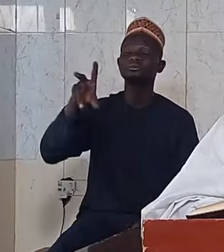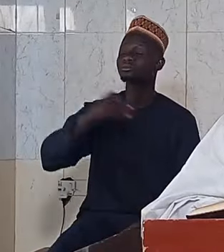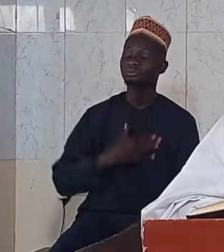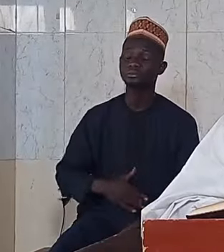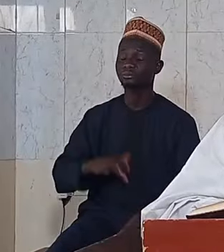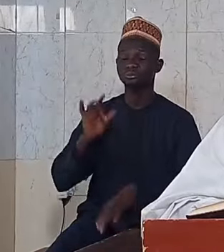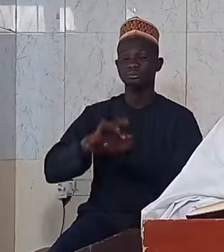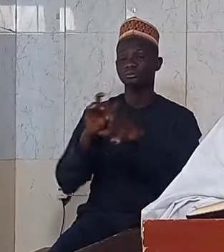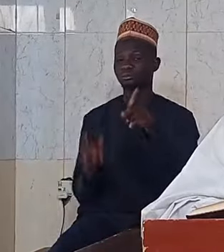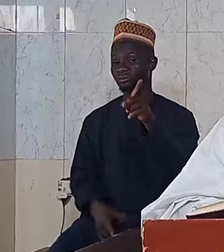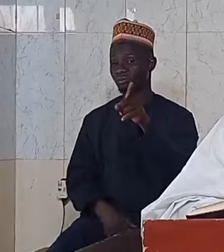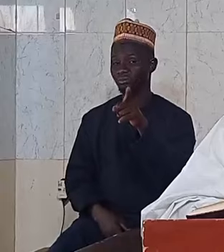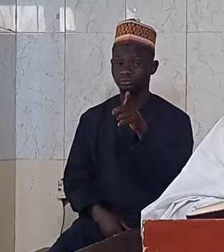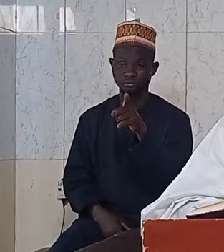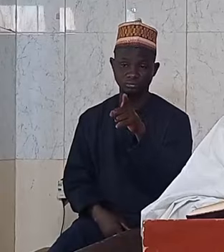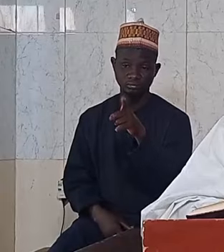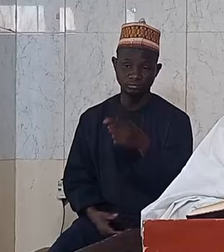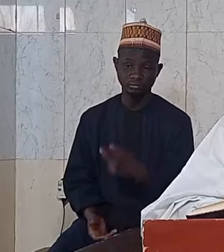wanda ya kai shiga ta